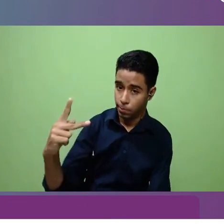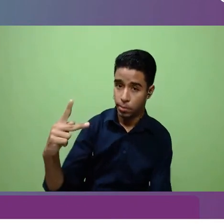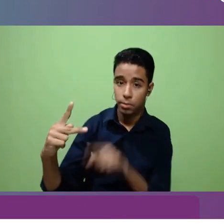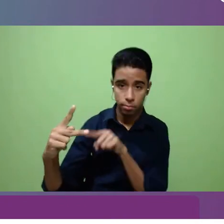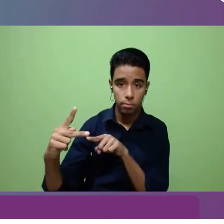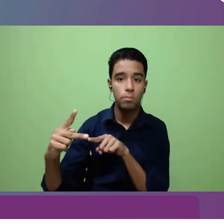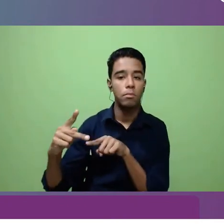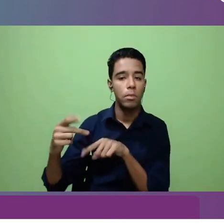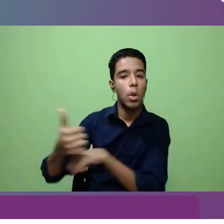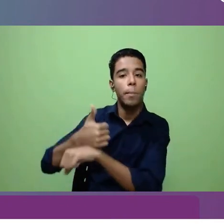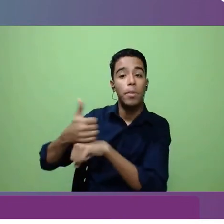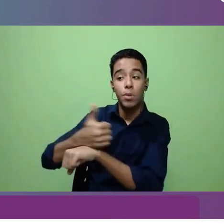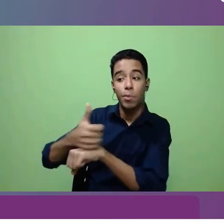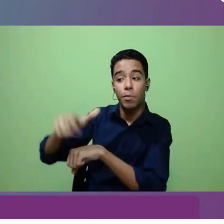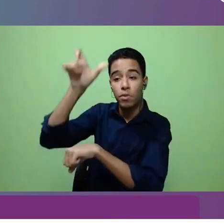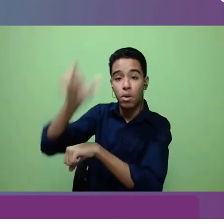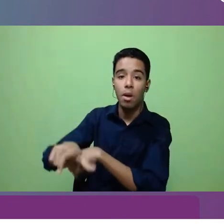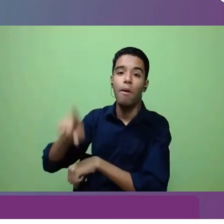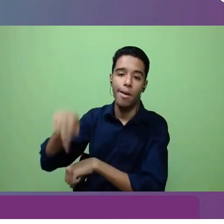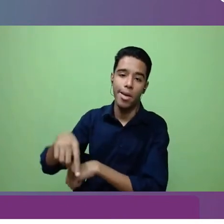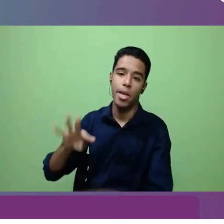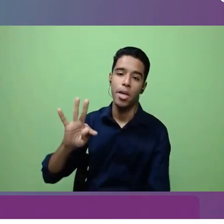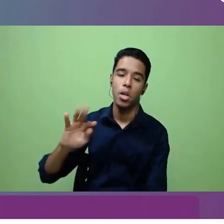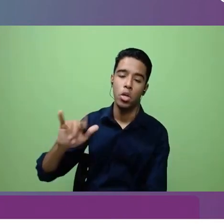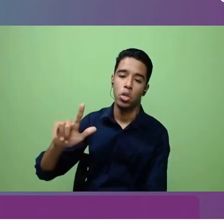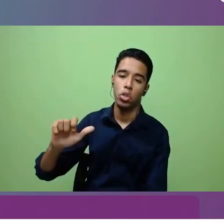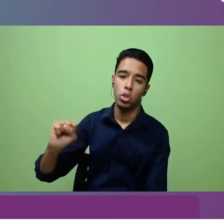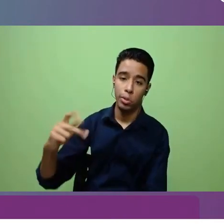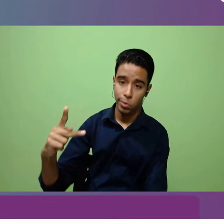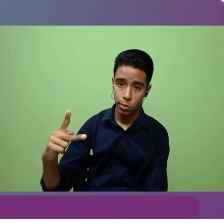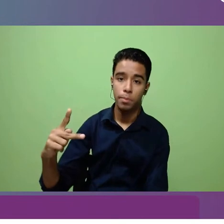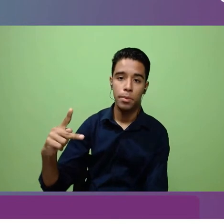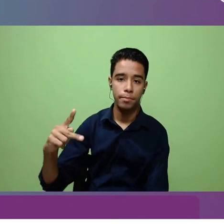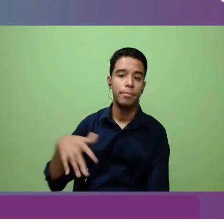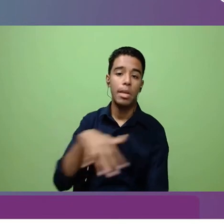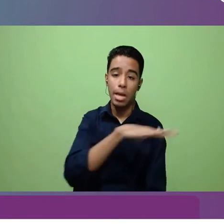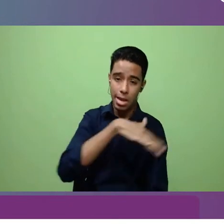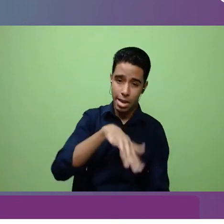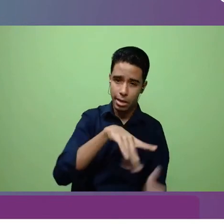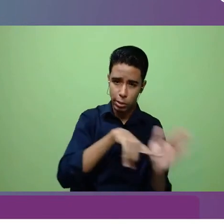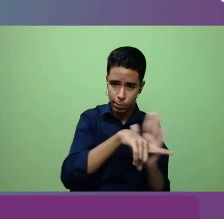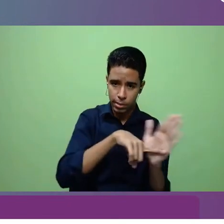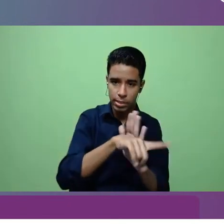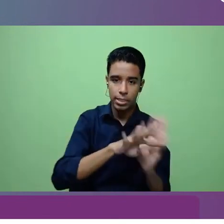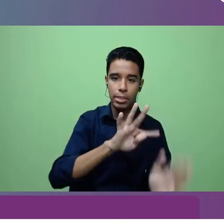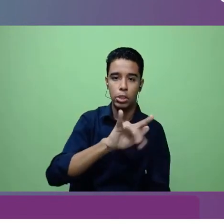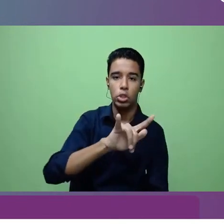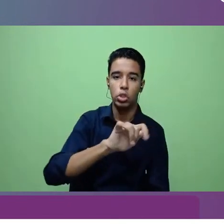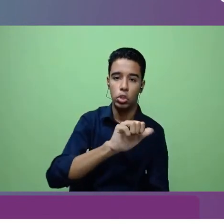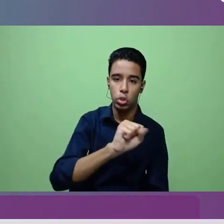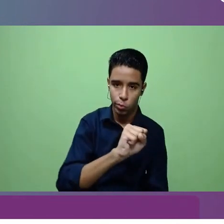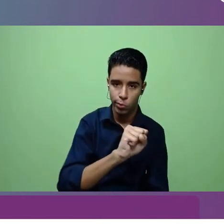é o TILSP. E a área de pesquisa é TILS. Tá bom?